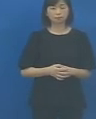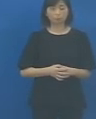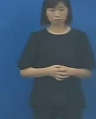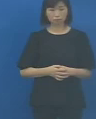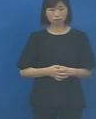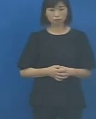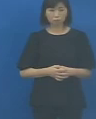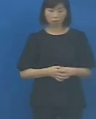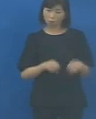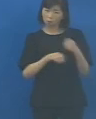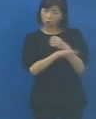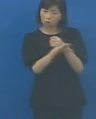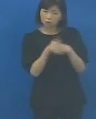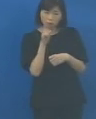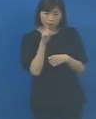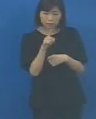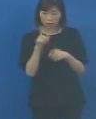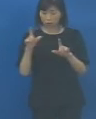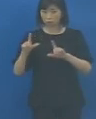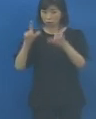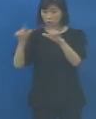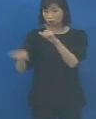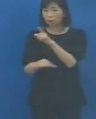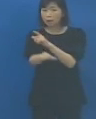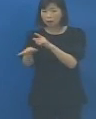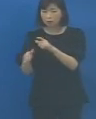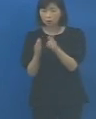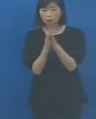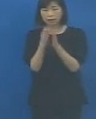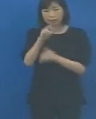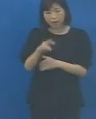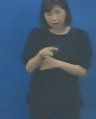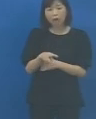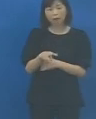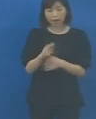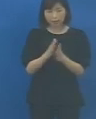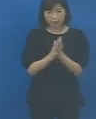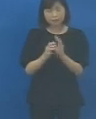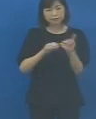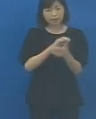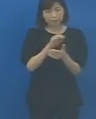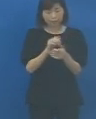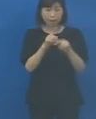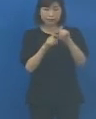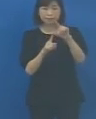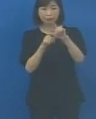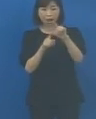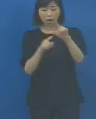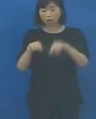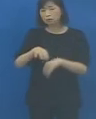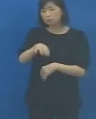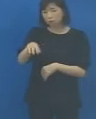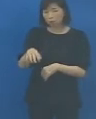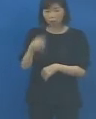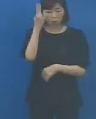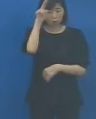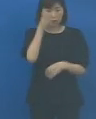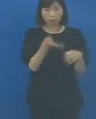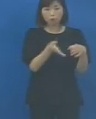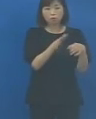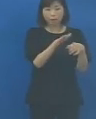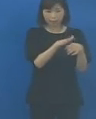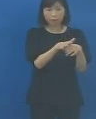報道によりますと東京の周りの、神奈川、埼玉、千葉、こういうところと大阪も含め